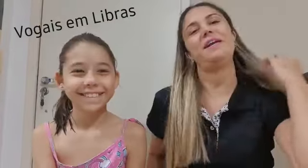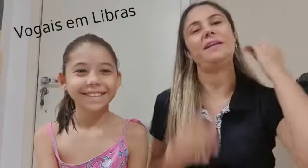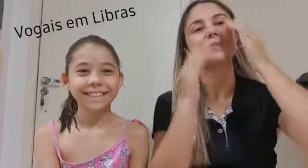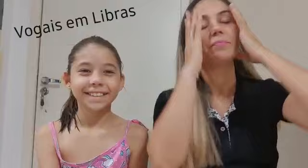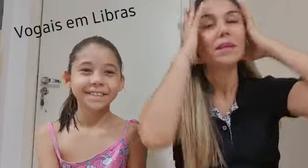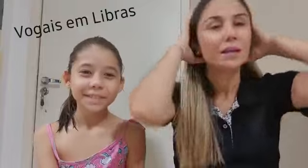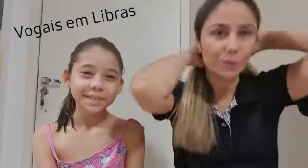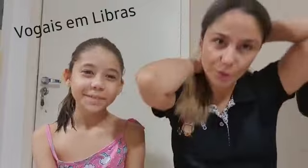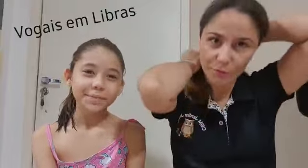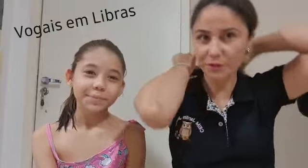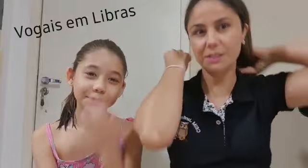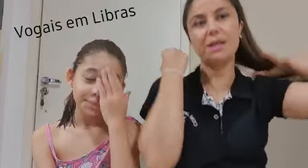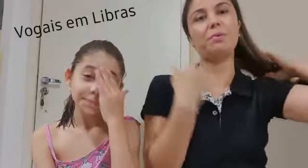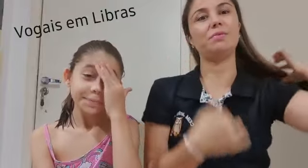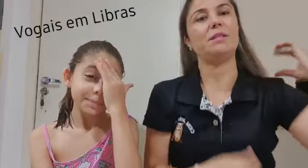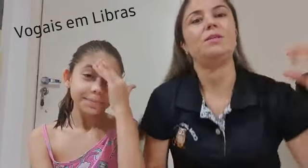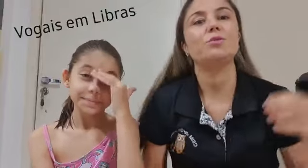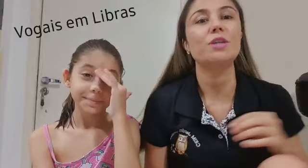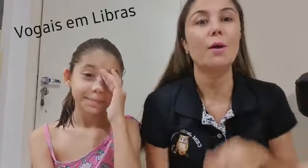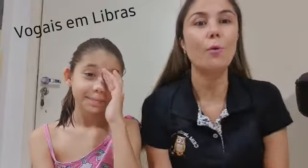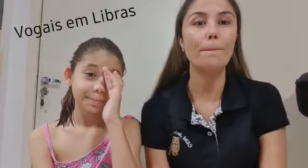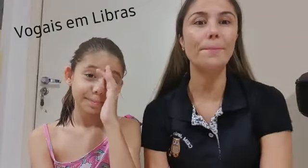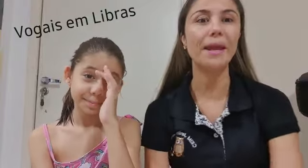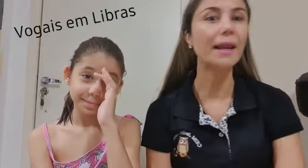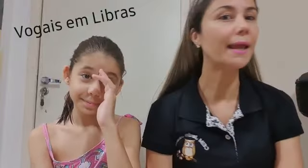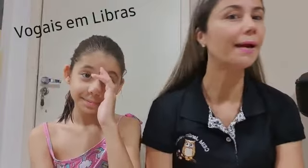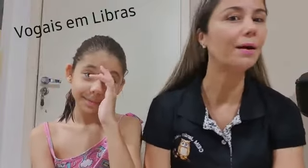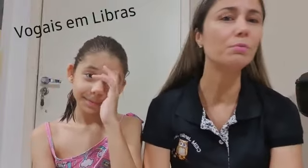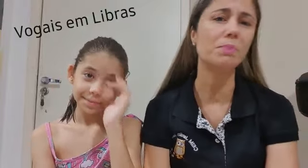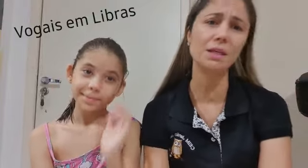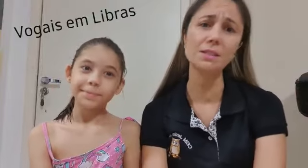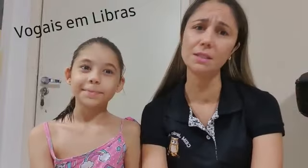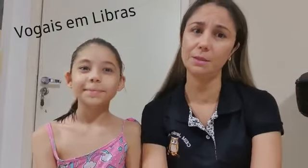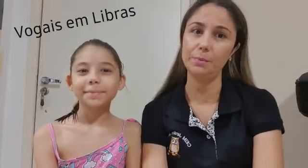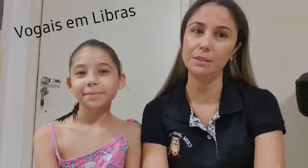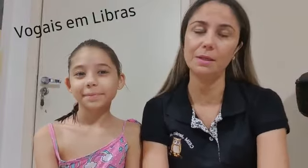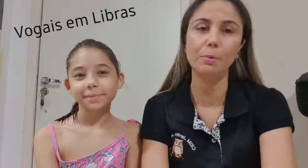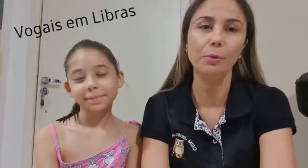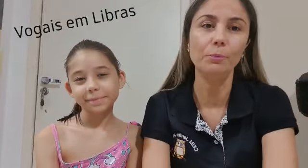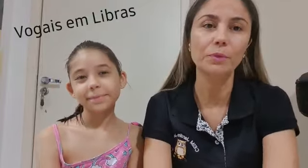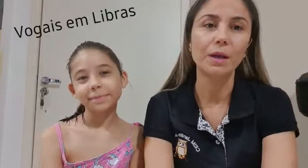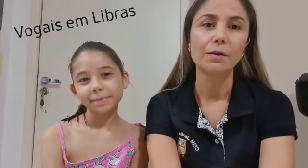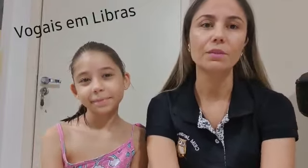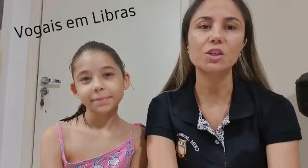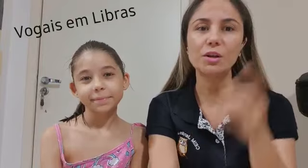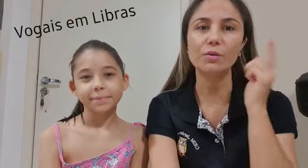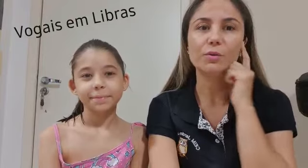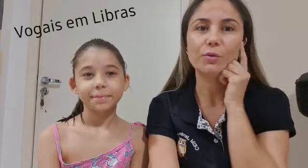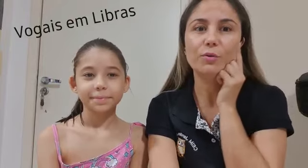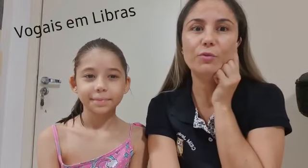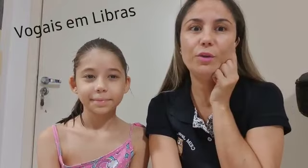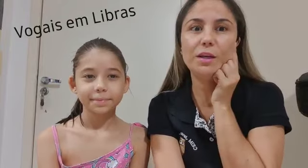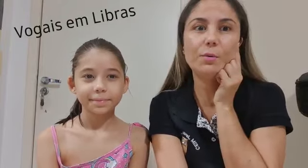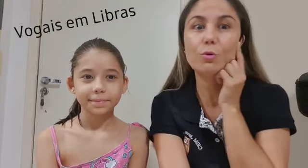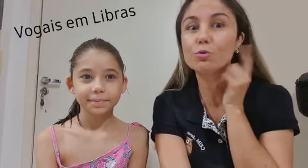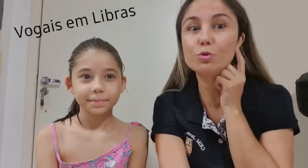Rafaela. E o que eu vim ensinar para vocês hoje é algo bem legal e bem simples, tá bom? Vocês já viram algum